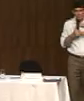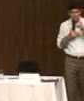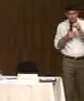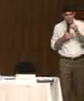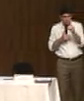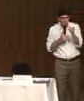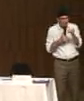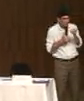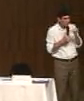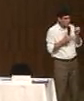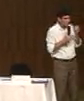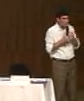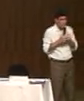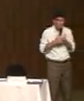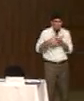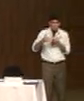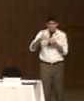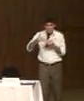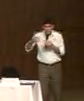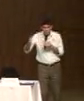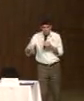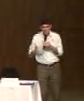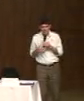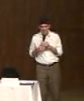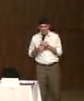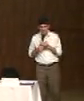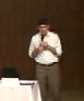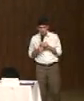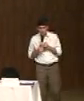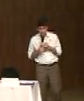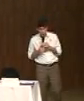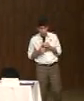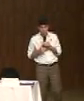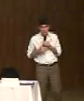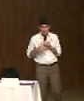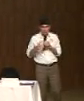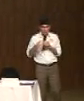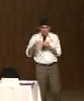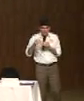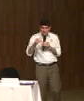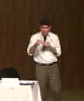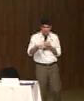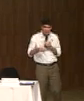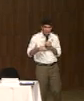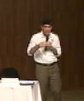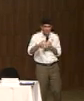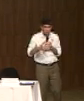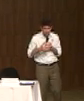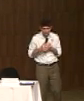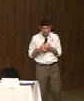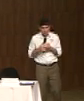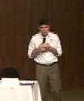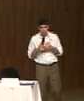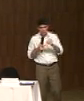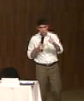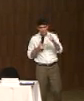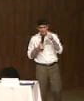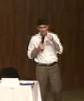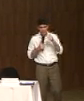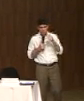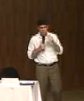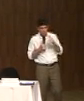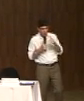hoje vivendo quase que um quadro de contadores da área de pessoas, mas eles estão reagindo e reagindo bem. Quando